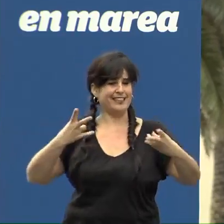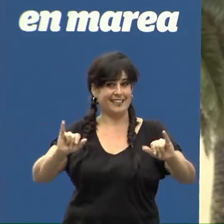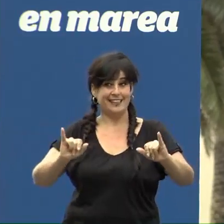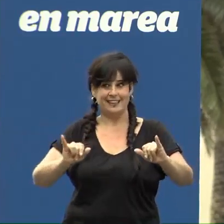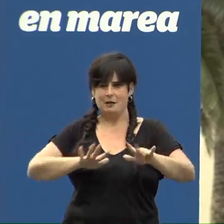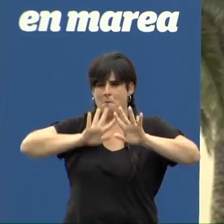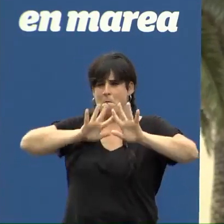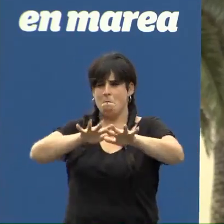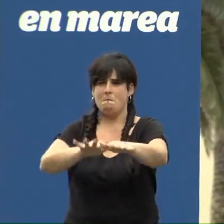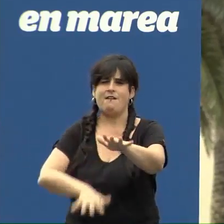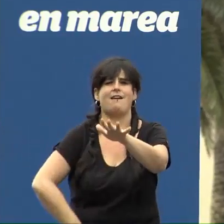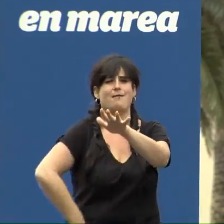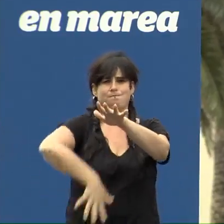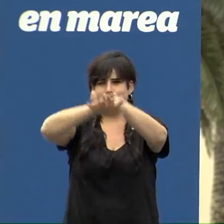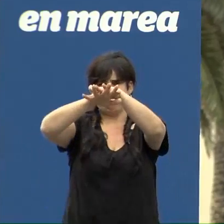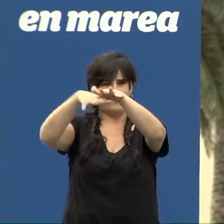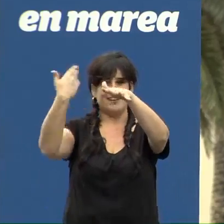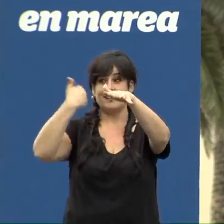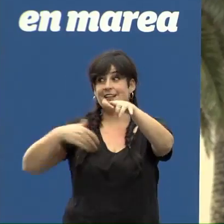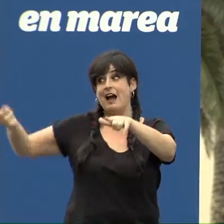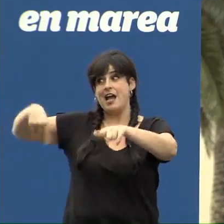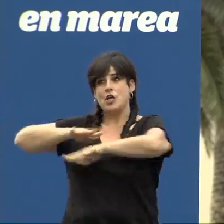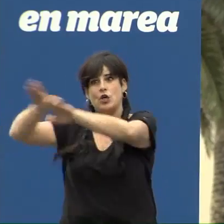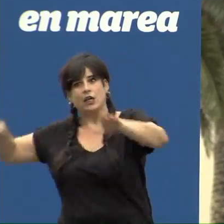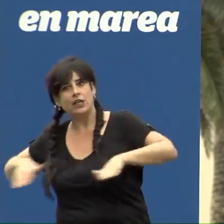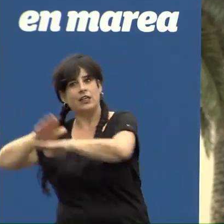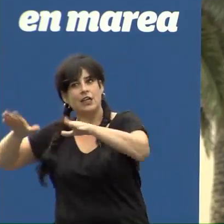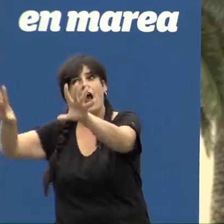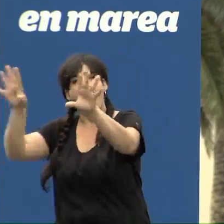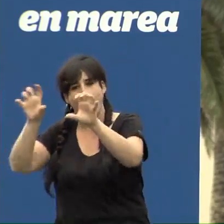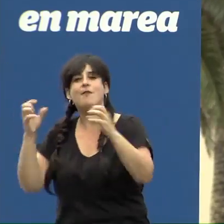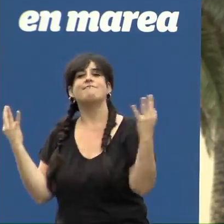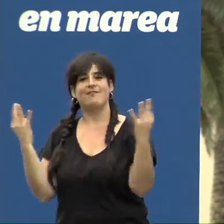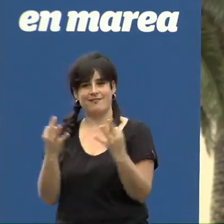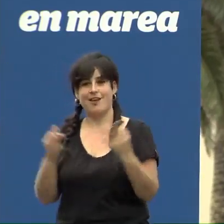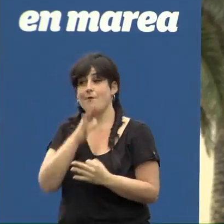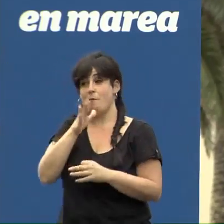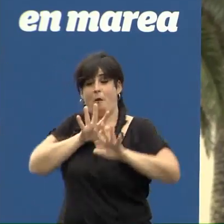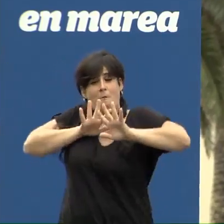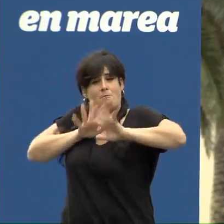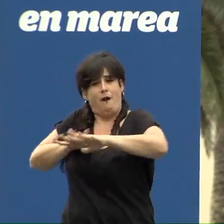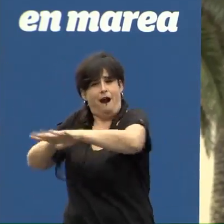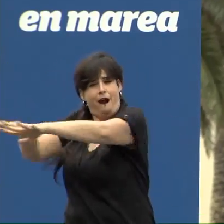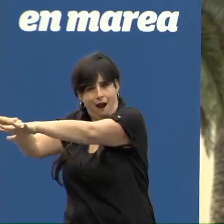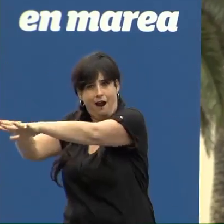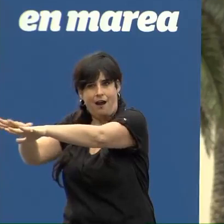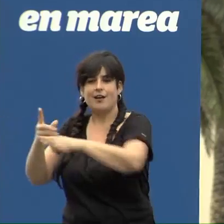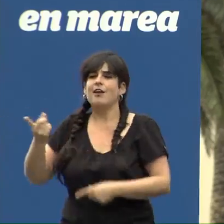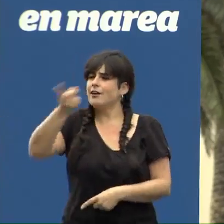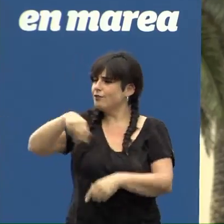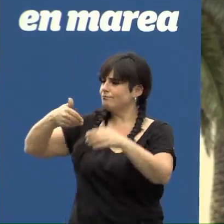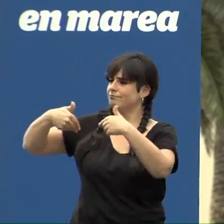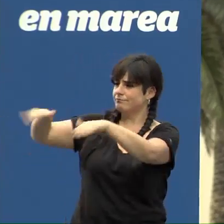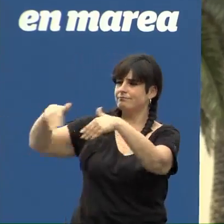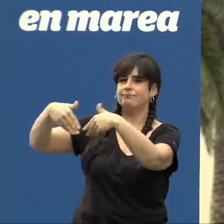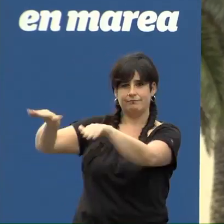xa hai marea alta, que aprendan a nadar os señores e as señoras do Partido Popular porque hai marea alta e ímolos votar